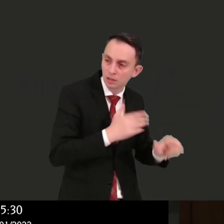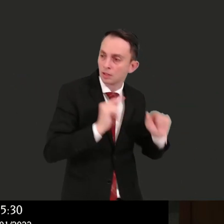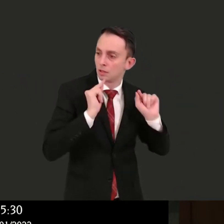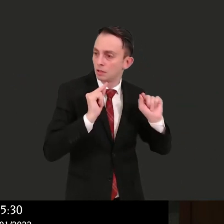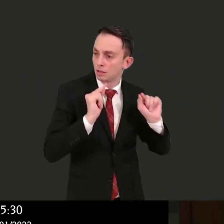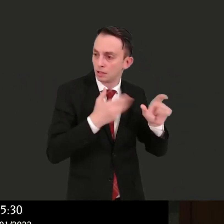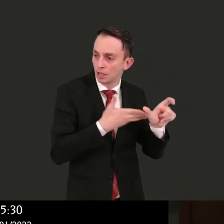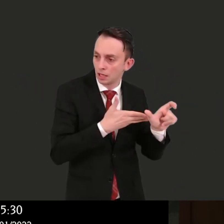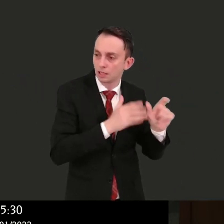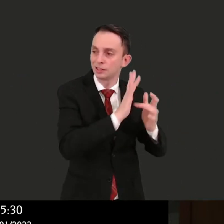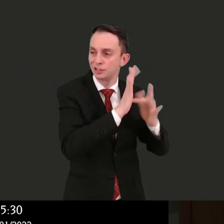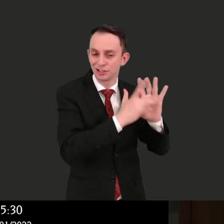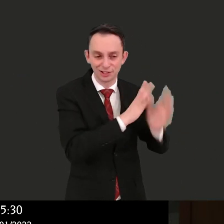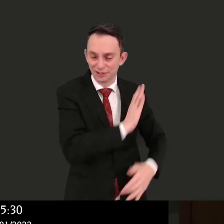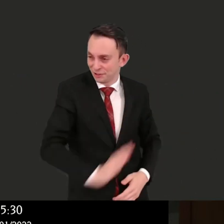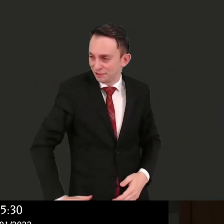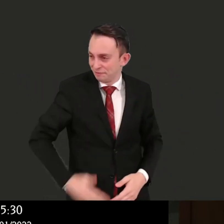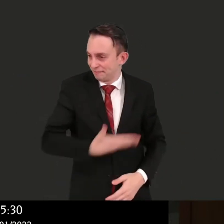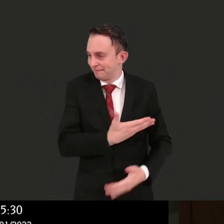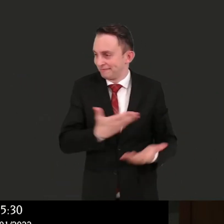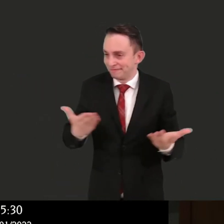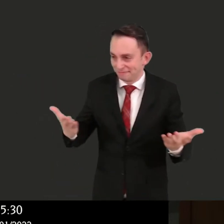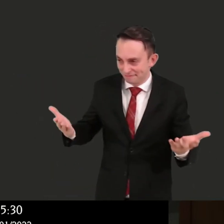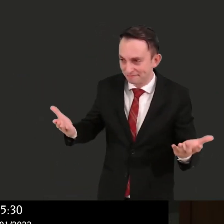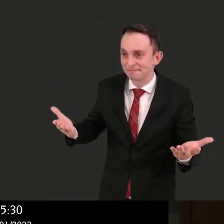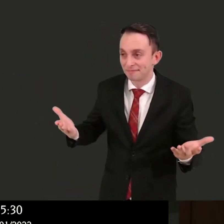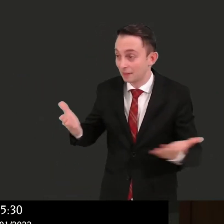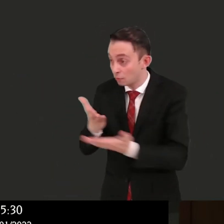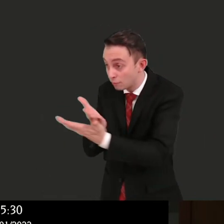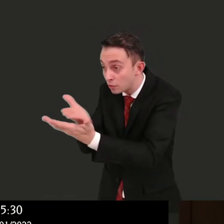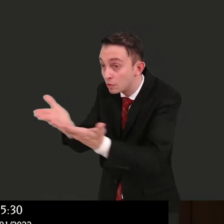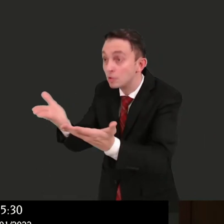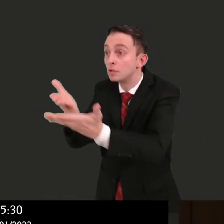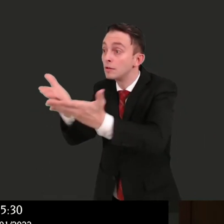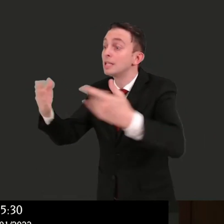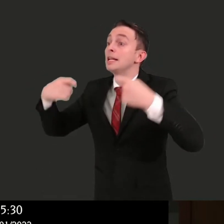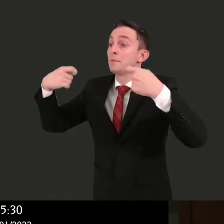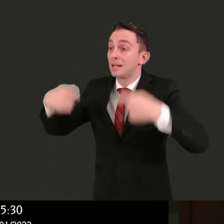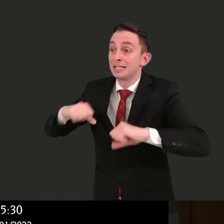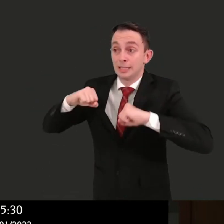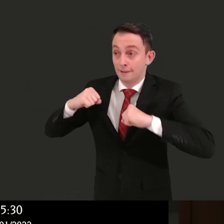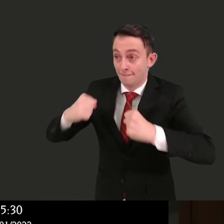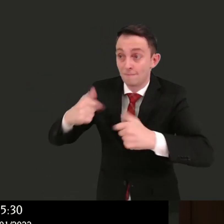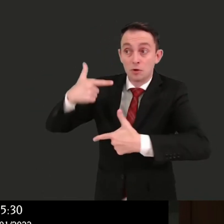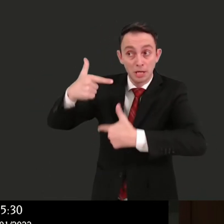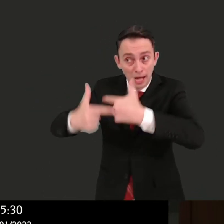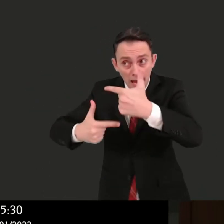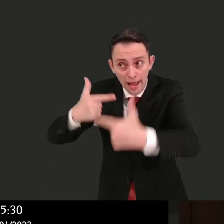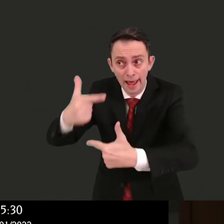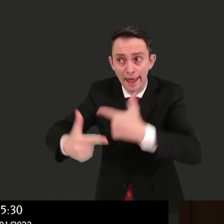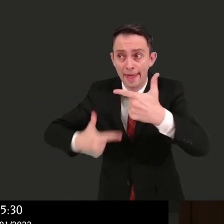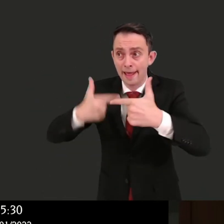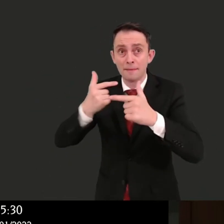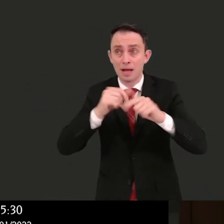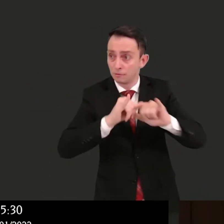apresentemos todo homem perfeito em Jesus Cristo. E para isto também trabalho, combatendo segundo a